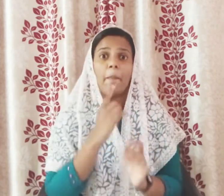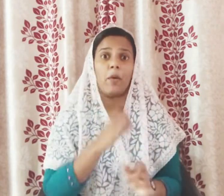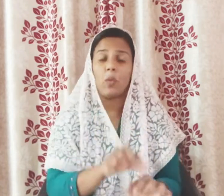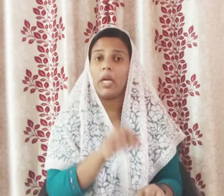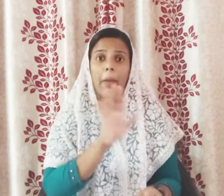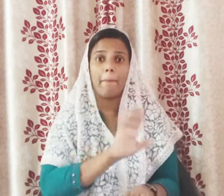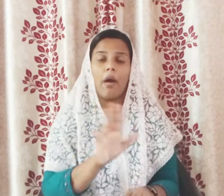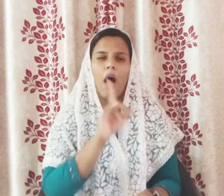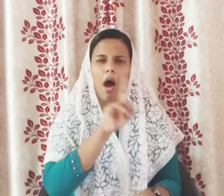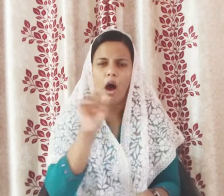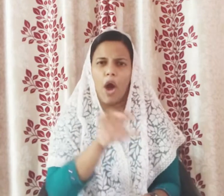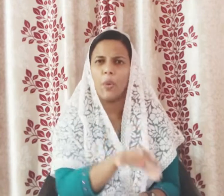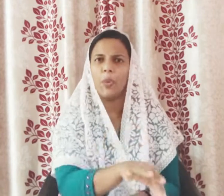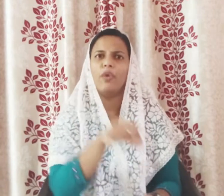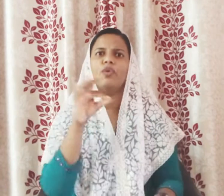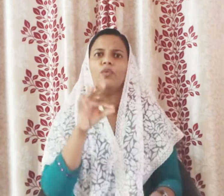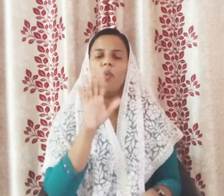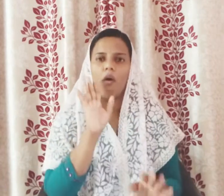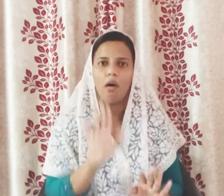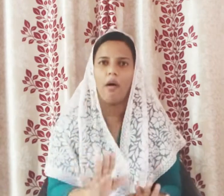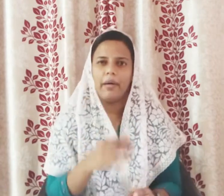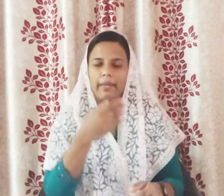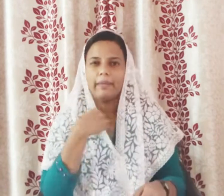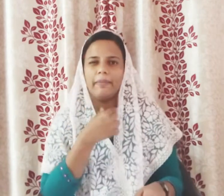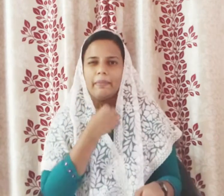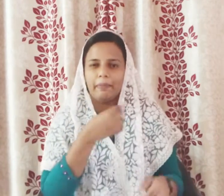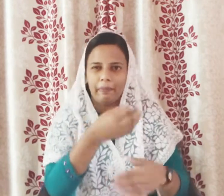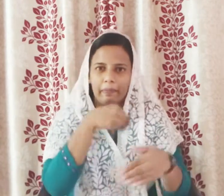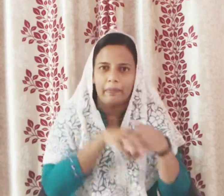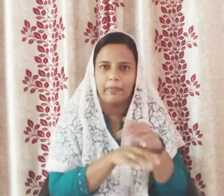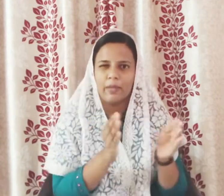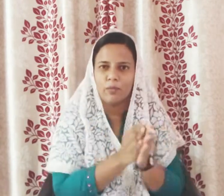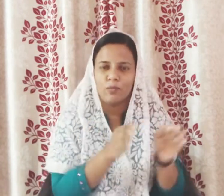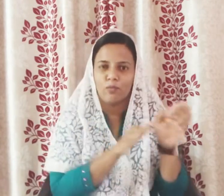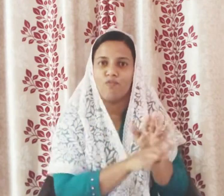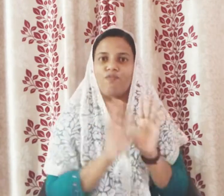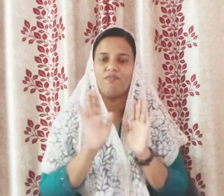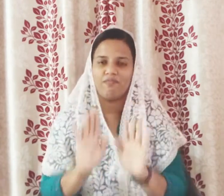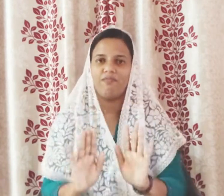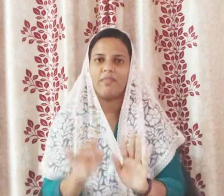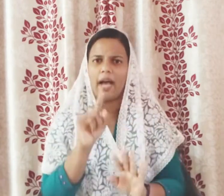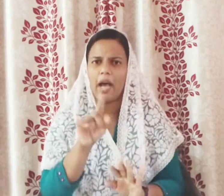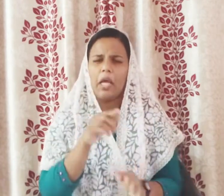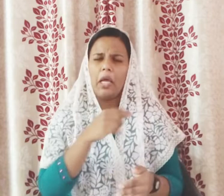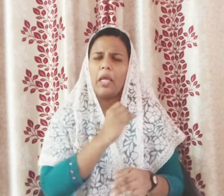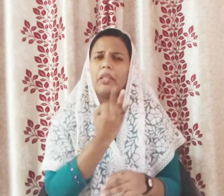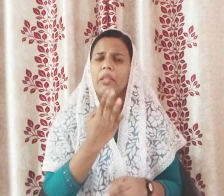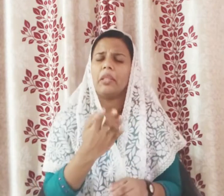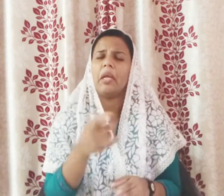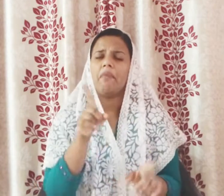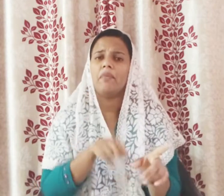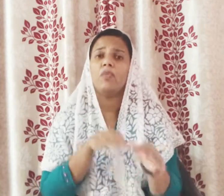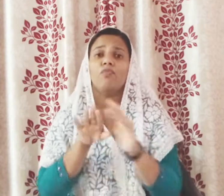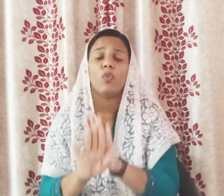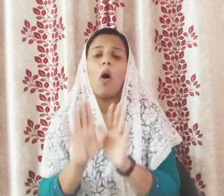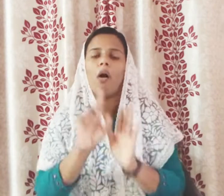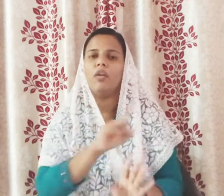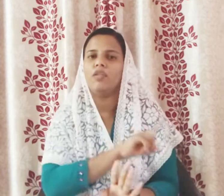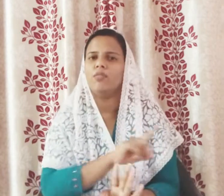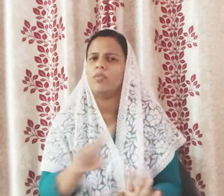എടുക്കരുതാത്ത സാധനം എടുത്തു, അവർ മോഷ്ടിച്ചു, അവർ മറവ് ചെയ്ത് വെച്ചിരിക്കുന്നു. അത് നിങ്ങളുടെ കയ്യിലിരിക്കുന്നിടത്തോളം കാലം എനിക്ക് നിങ്ങളുടെ